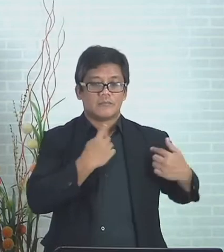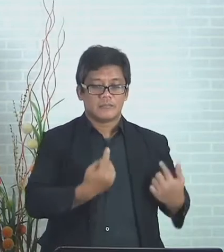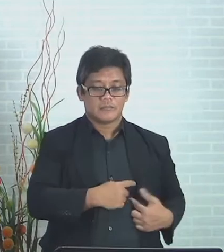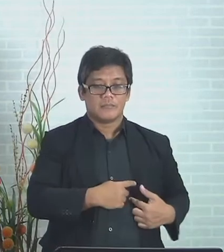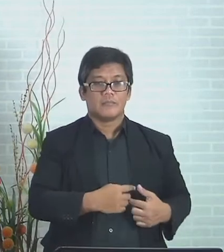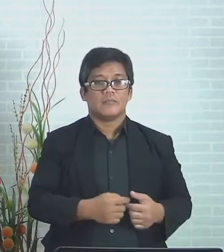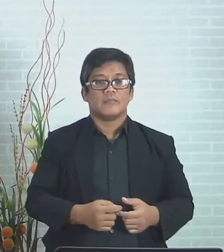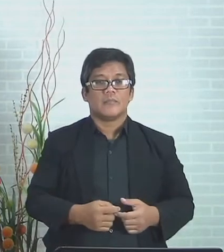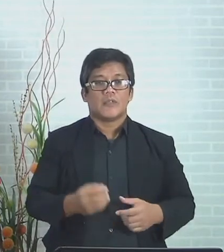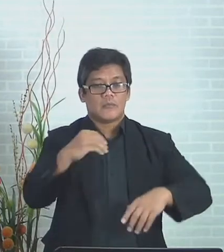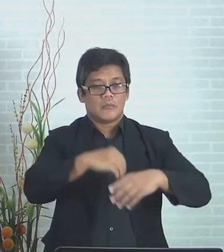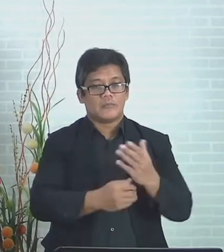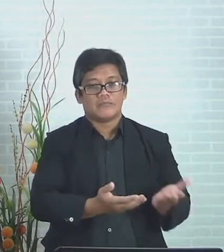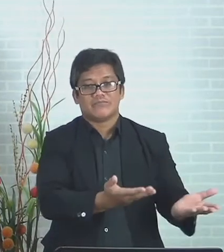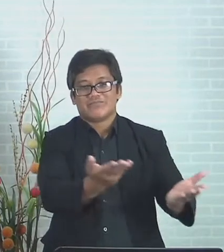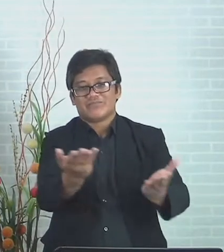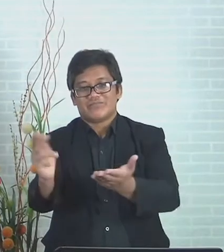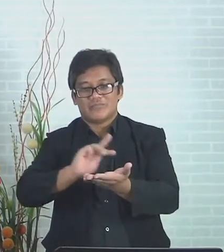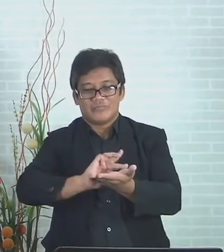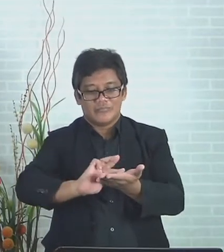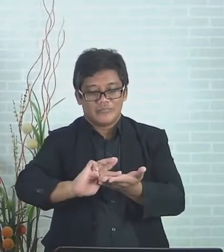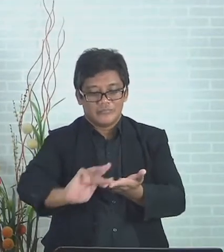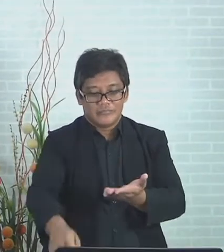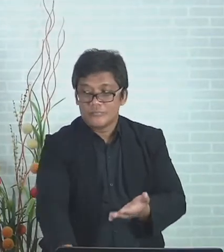untuk masuk dalam Perjamuan Kudus